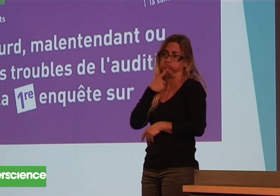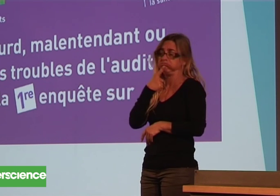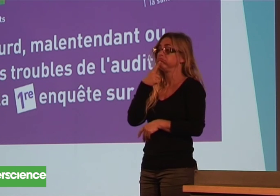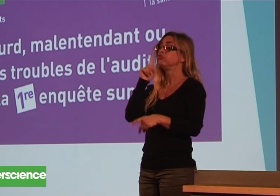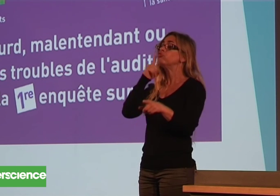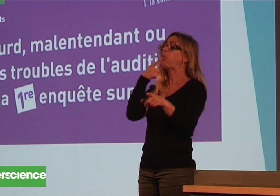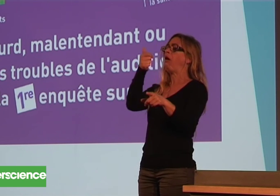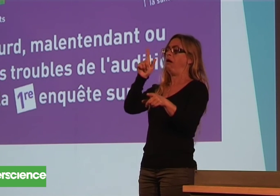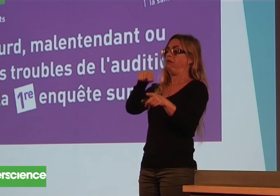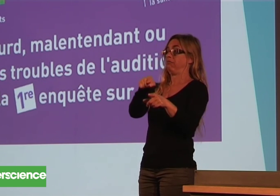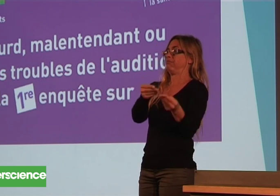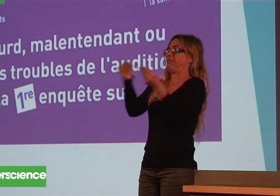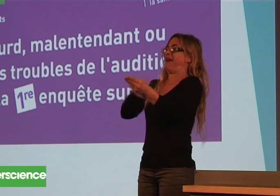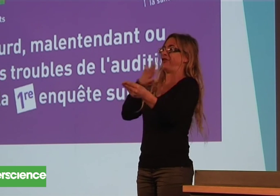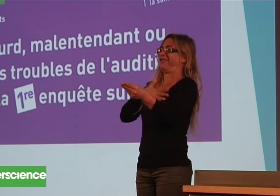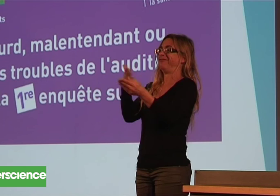la santé, y compris la surdité.